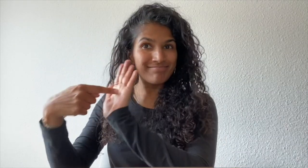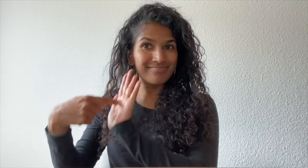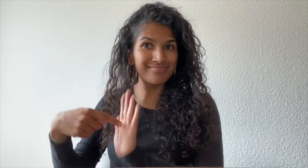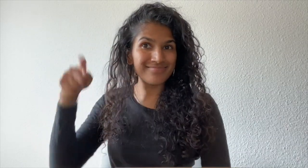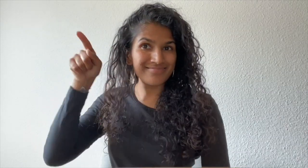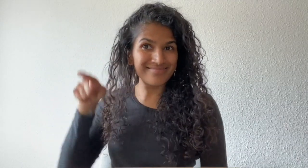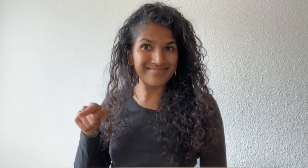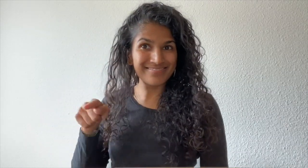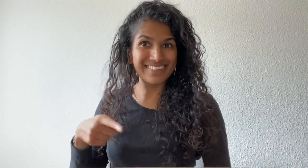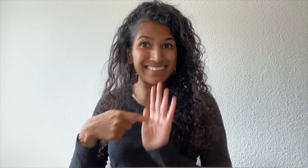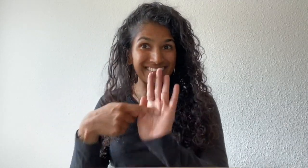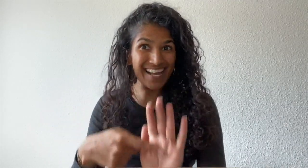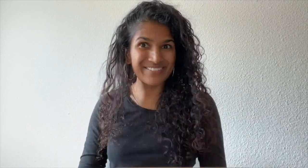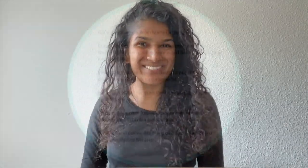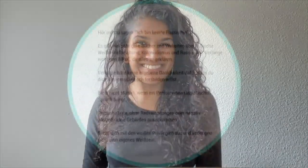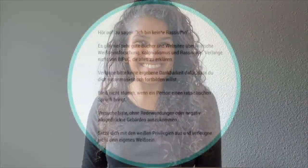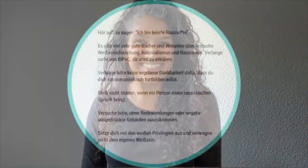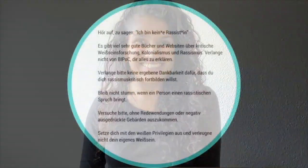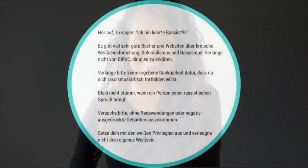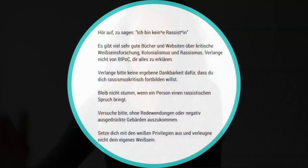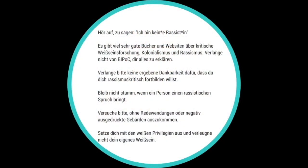Und nun folgt eine Literaturliste.